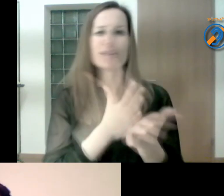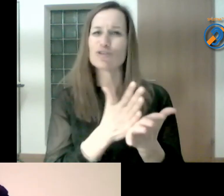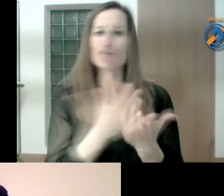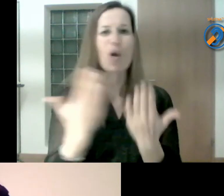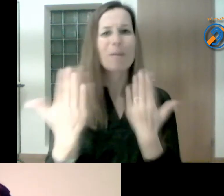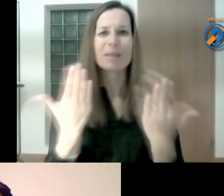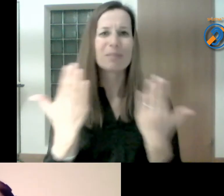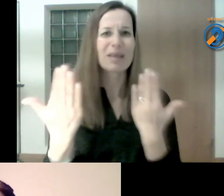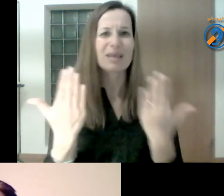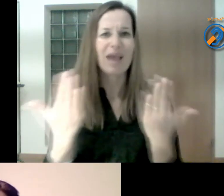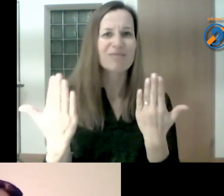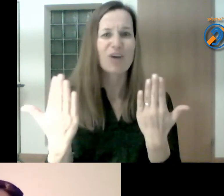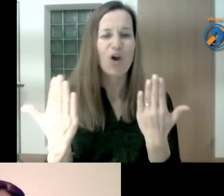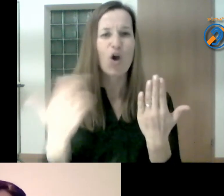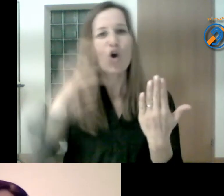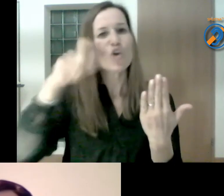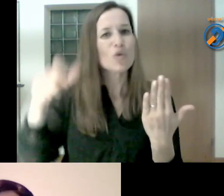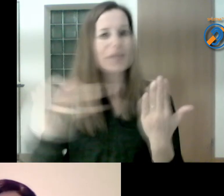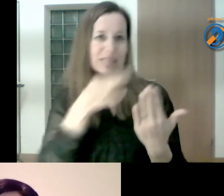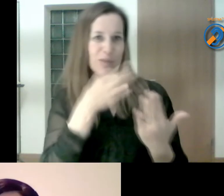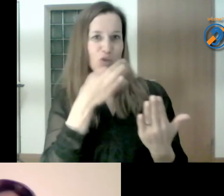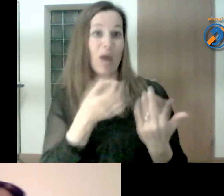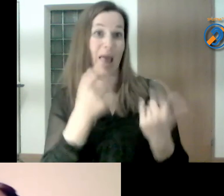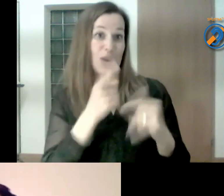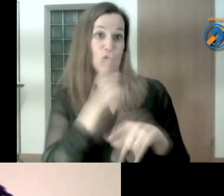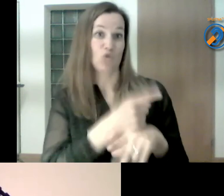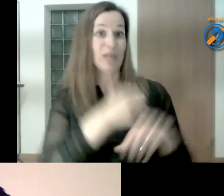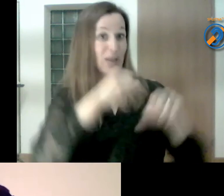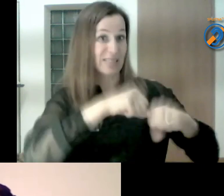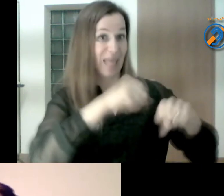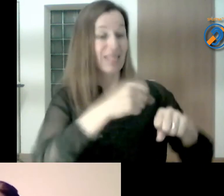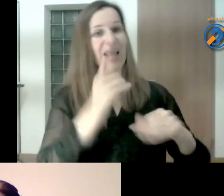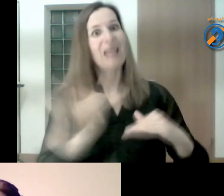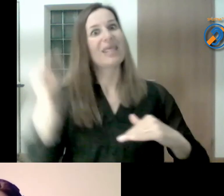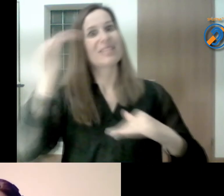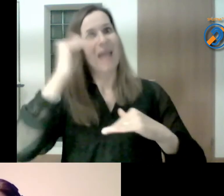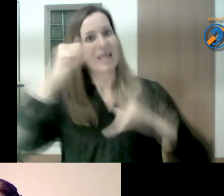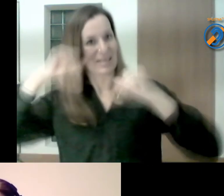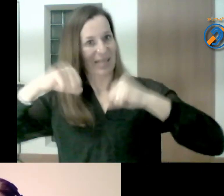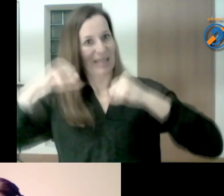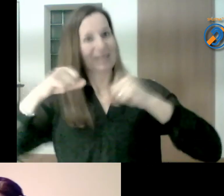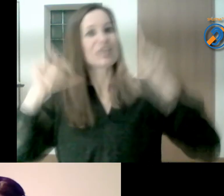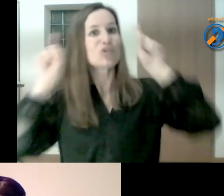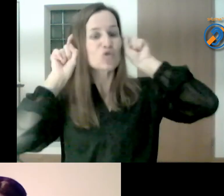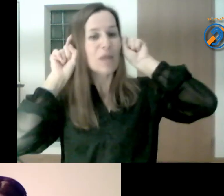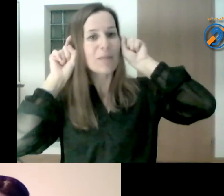primerjavo, ko ljudje sprašujejo, se odločiti za standardni ali nadstandardni slušni aparat,